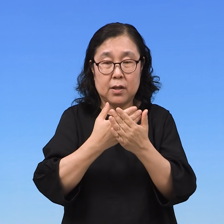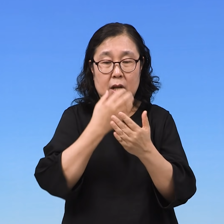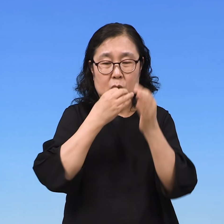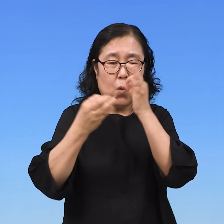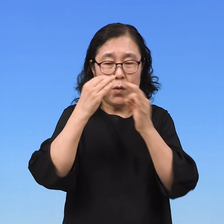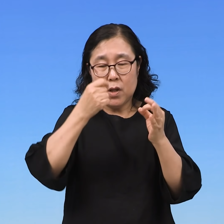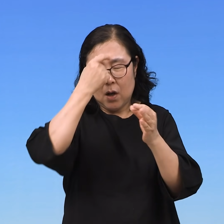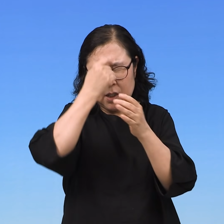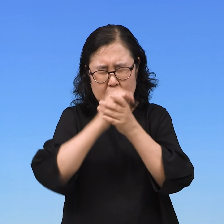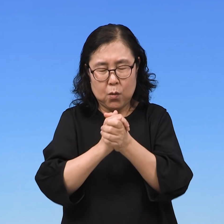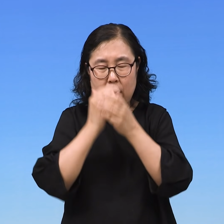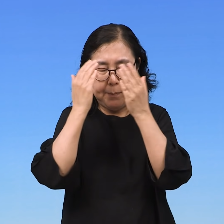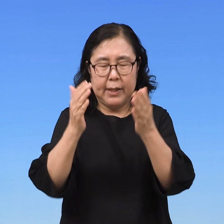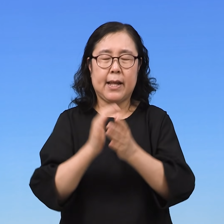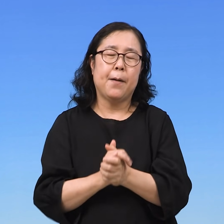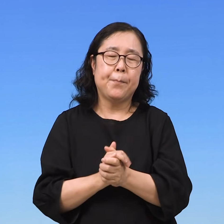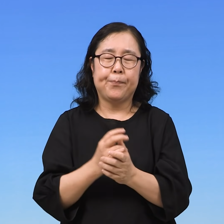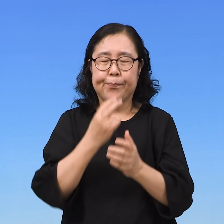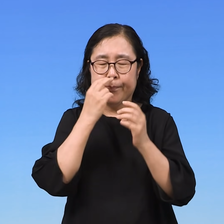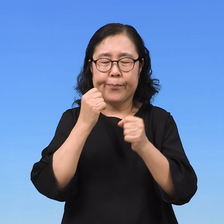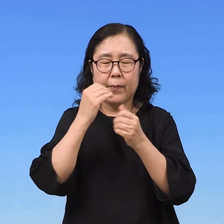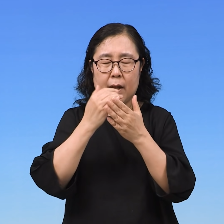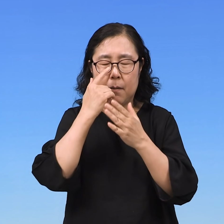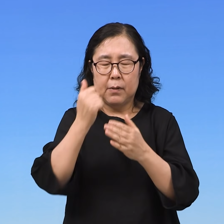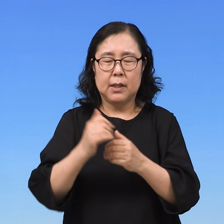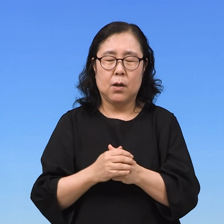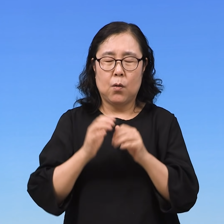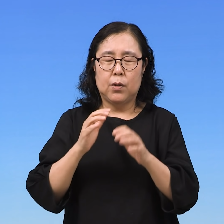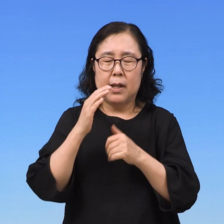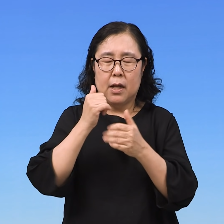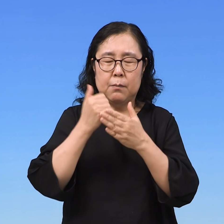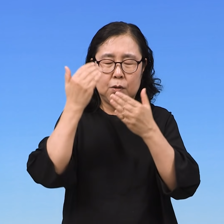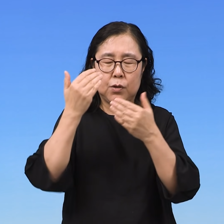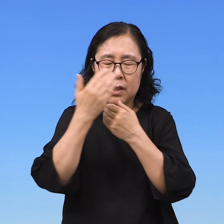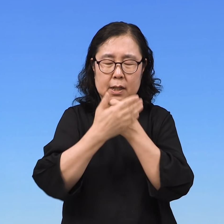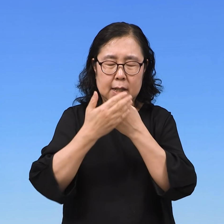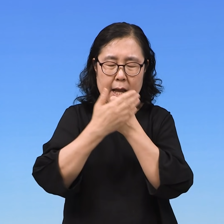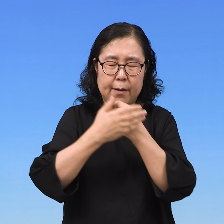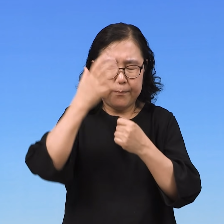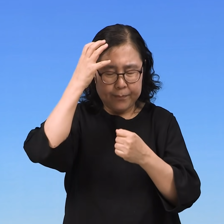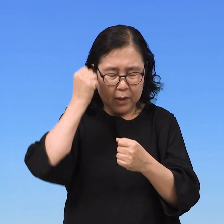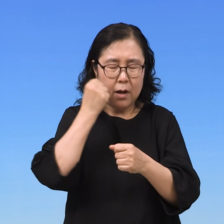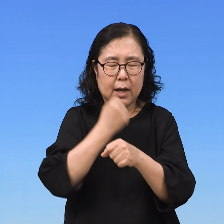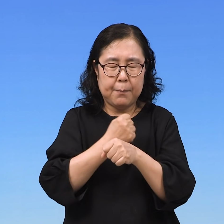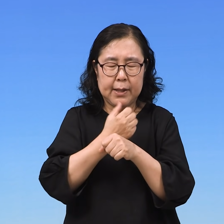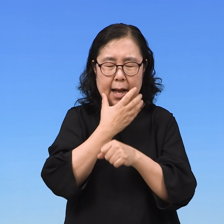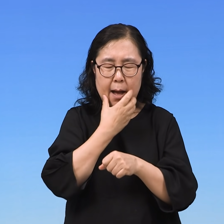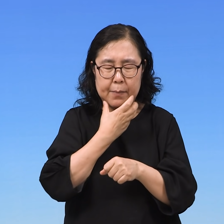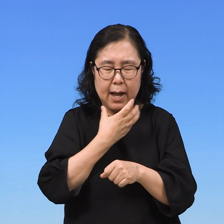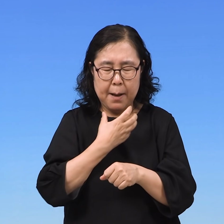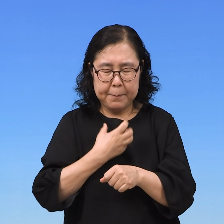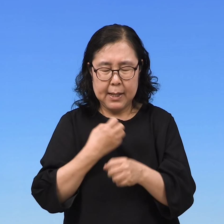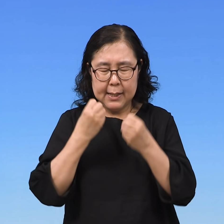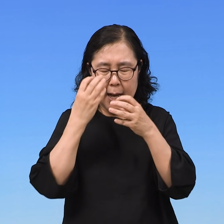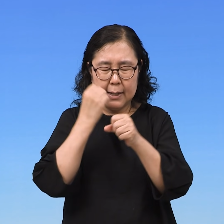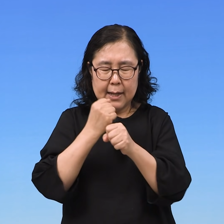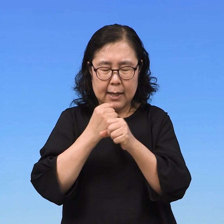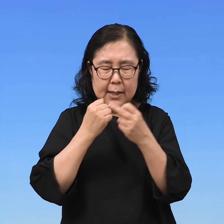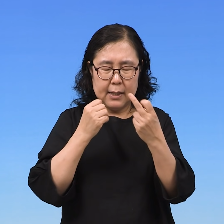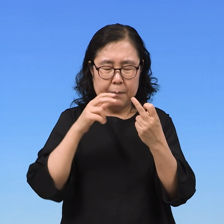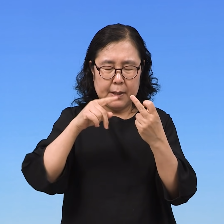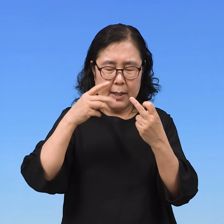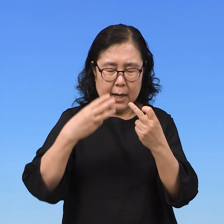같이 기도하시겠습니다. 살아계신 하나님 아버지, 오늘 하나님의 주신 은혜를 기억합니다. 아브라함이 하나님